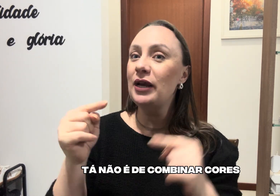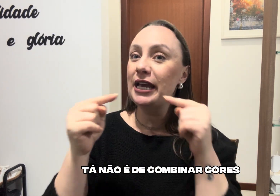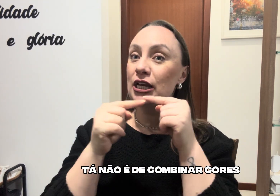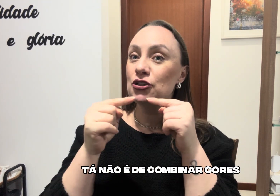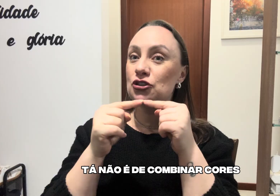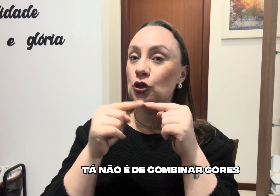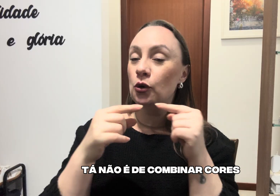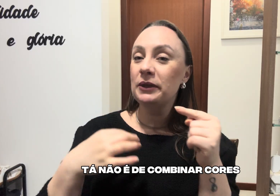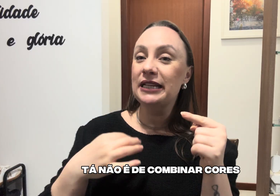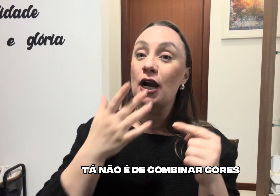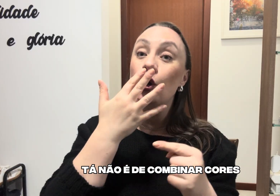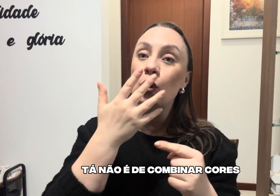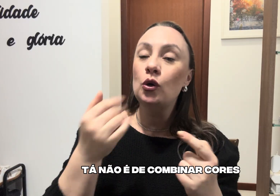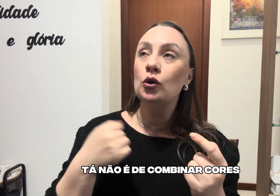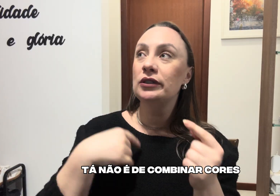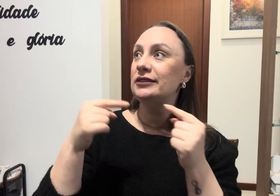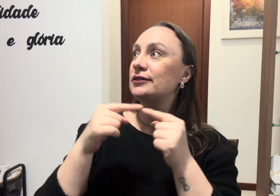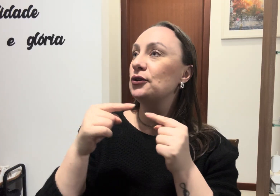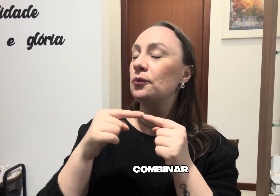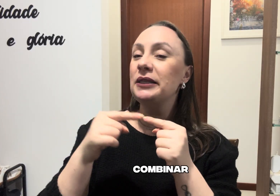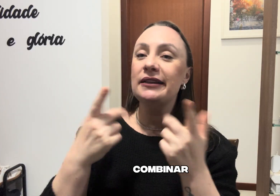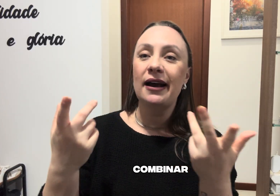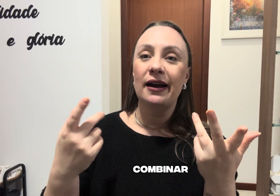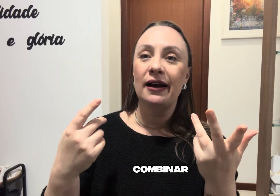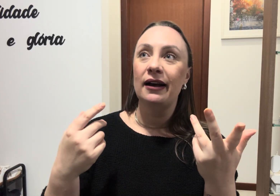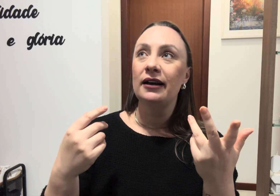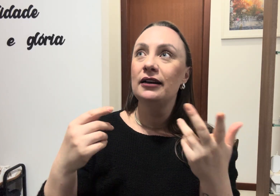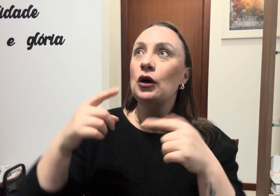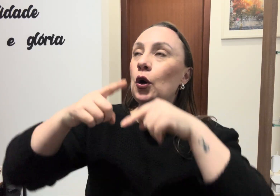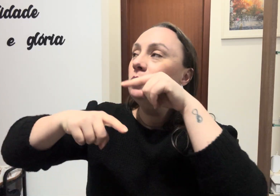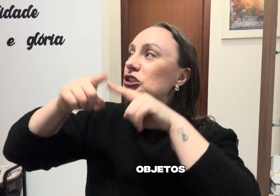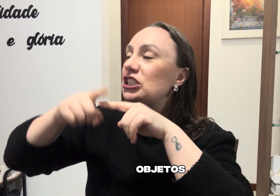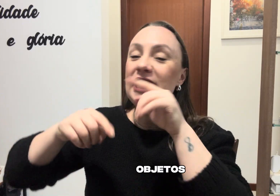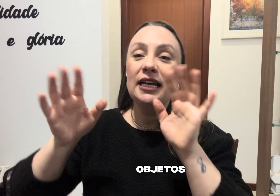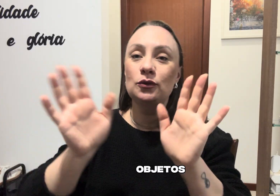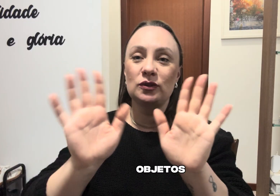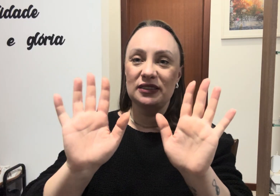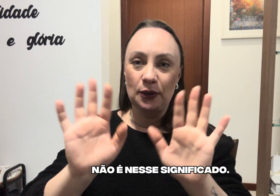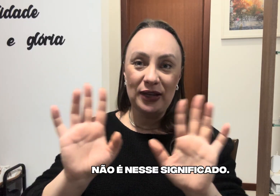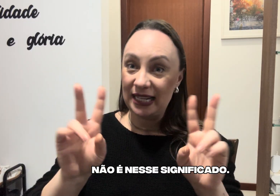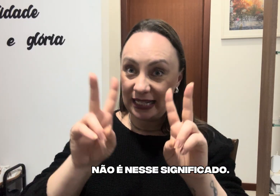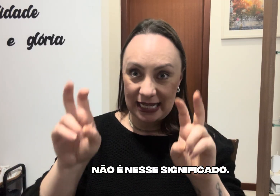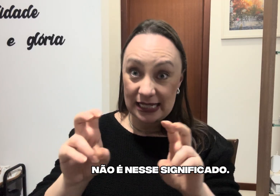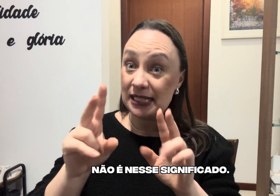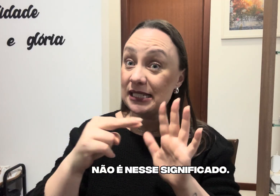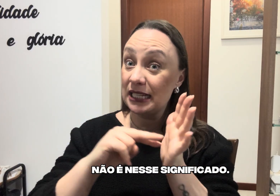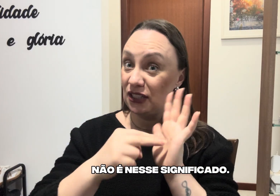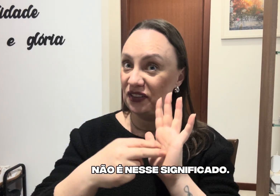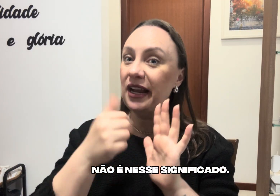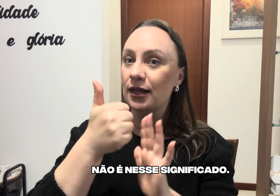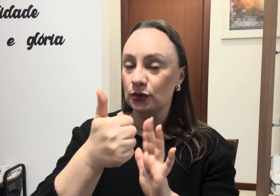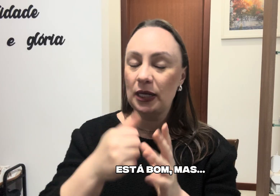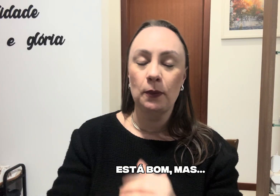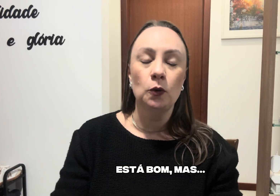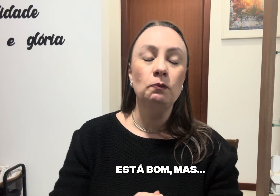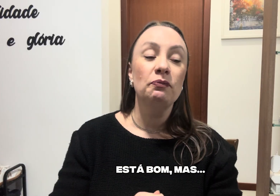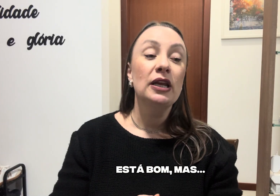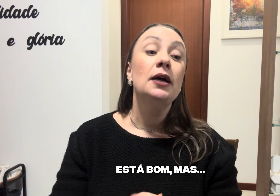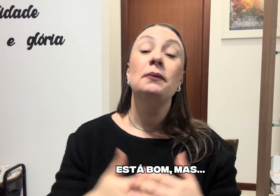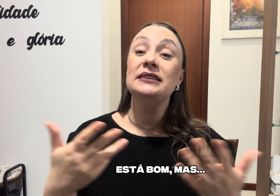é de combinar cores, combinar objetos, não é nesse significado, tá bom? Mas